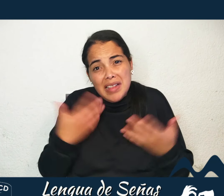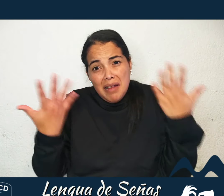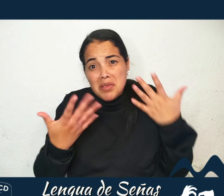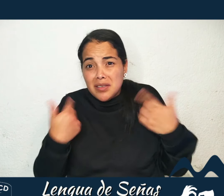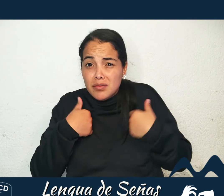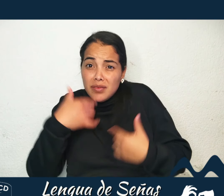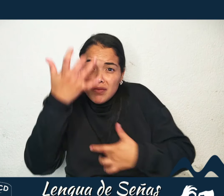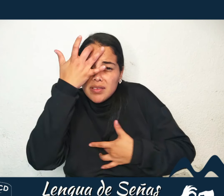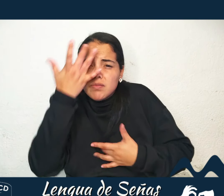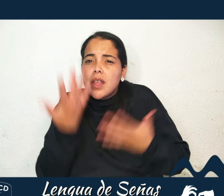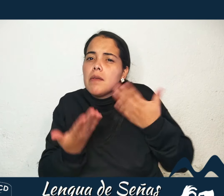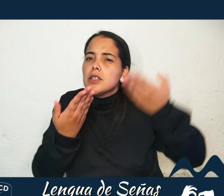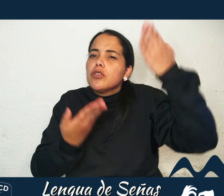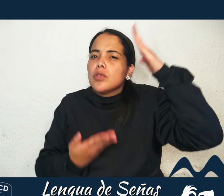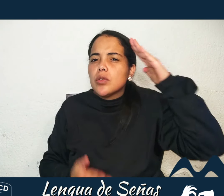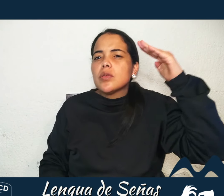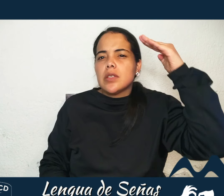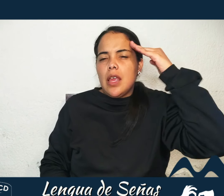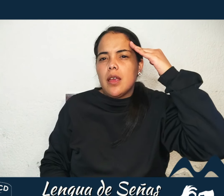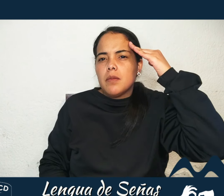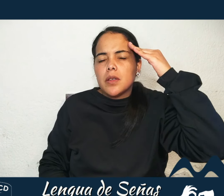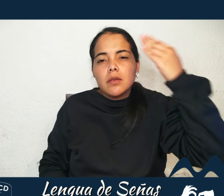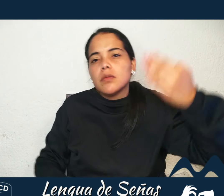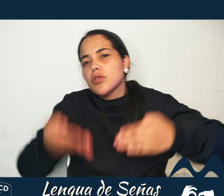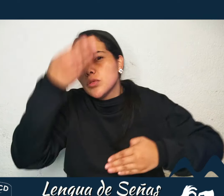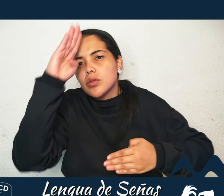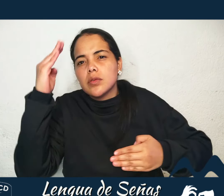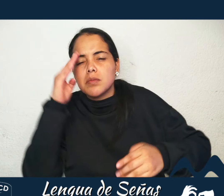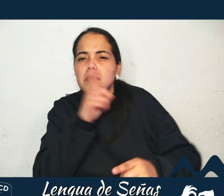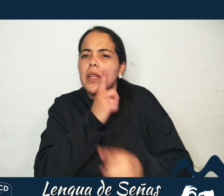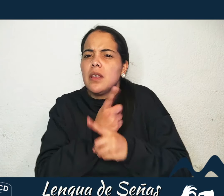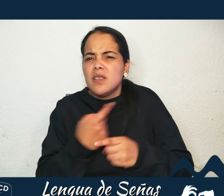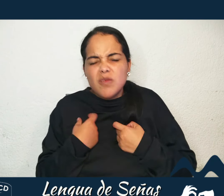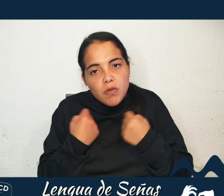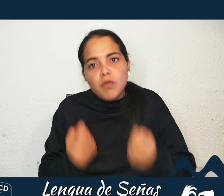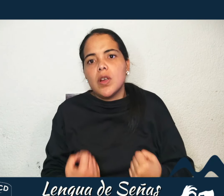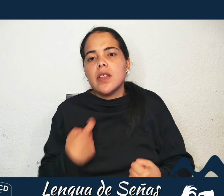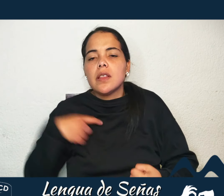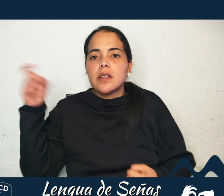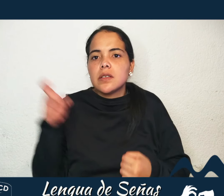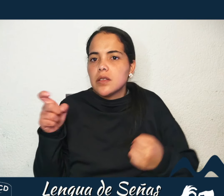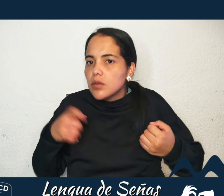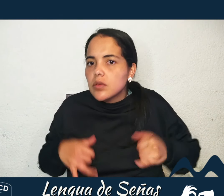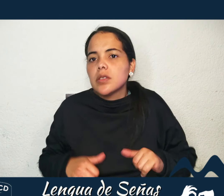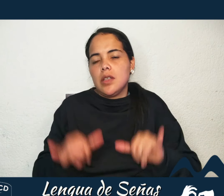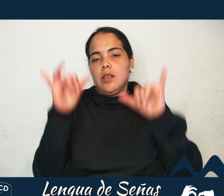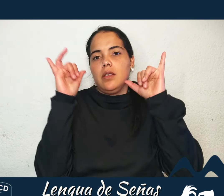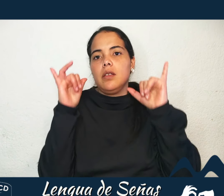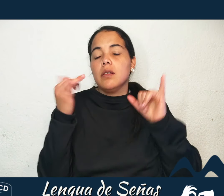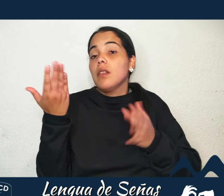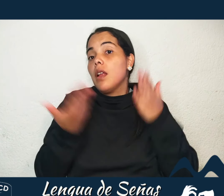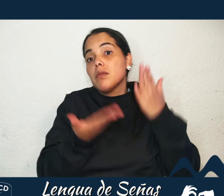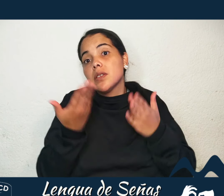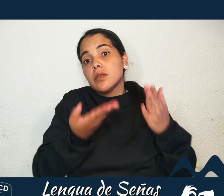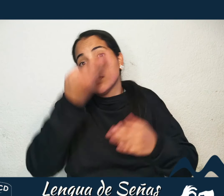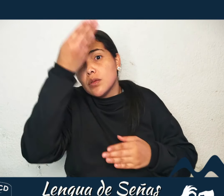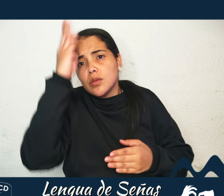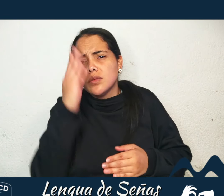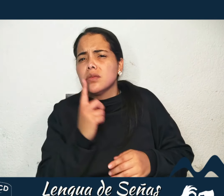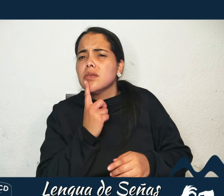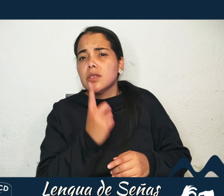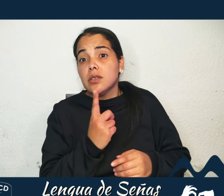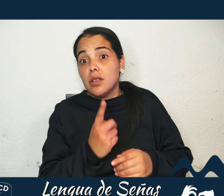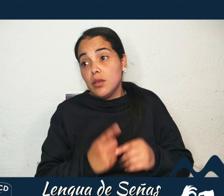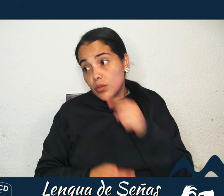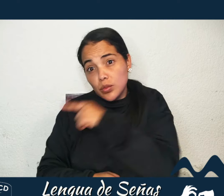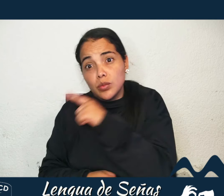deja que siga ese problema y le capacitaría con el poder de él, la obra de él en su propia vida. Y es lo que